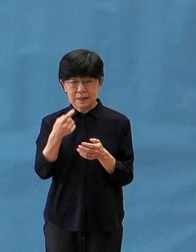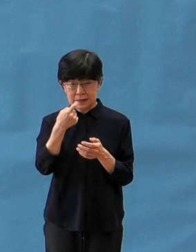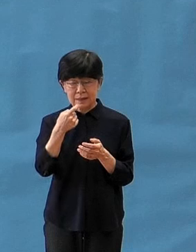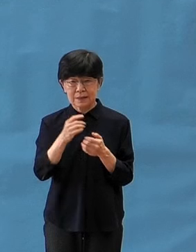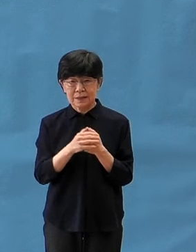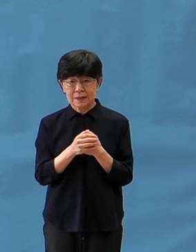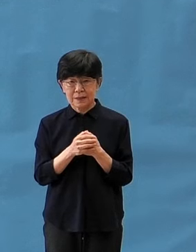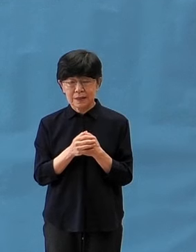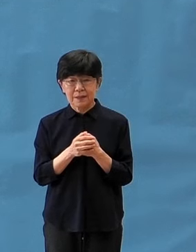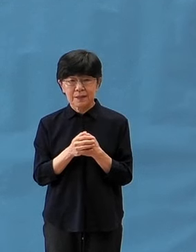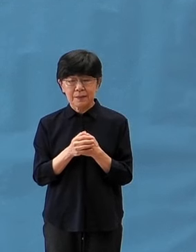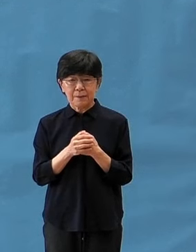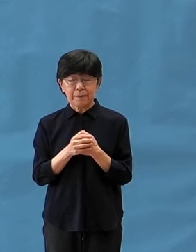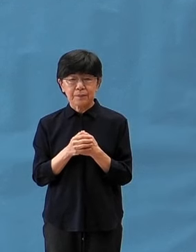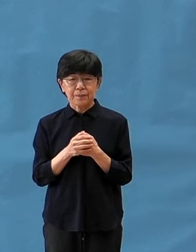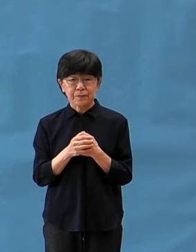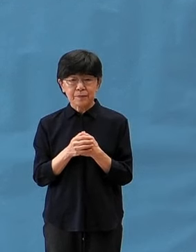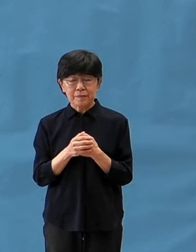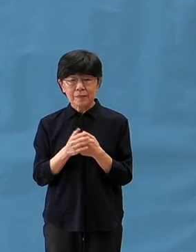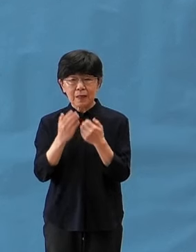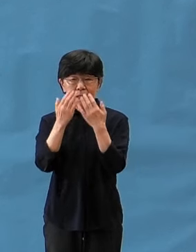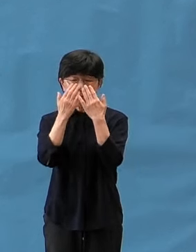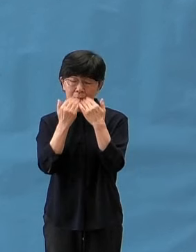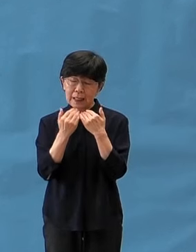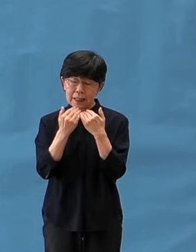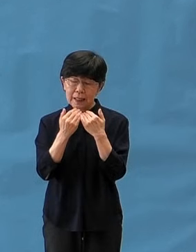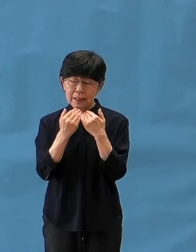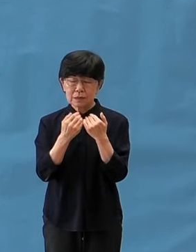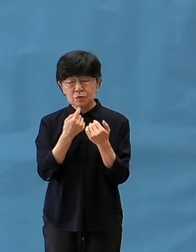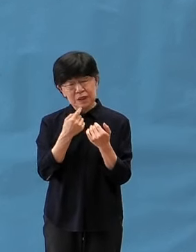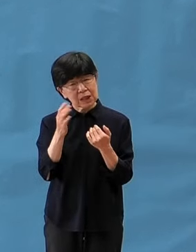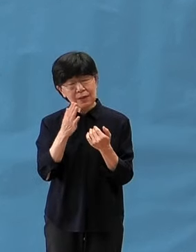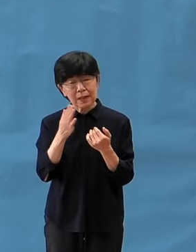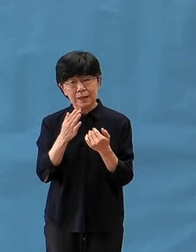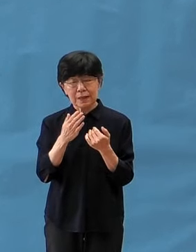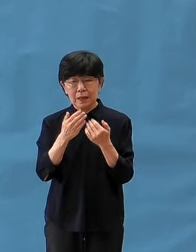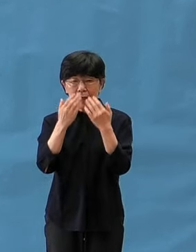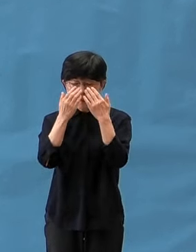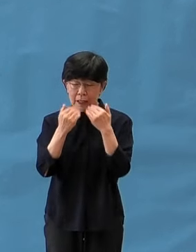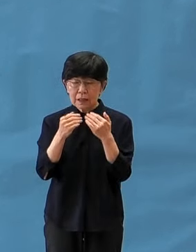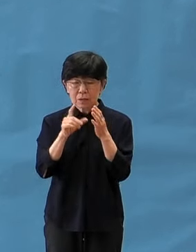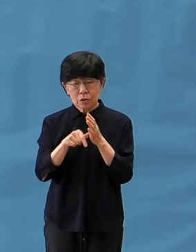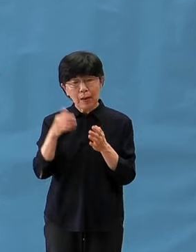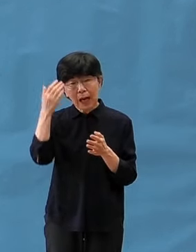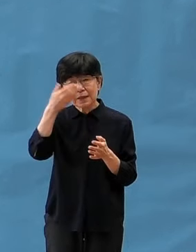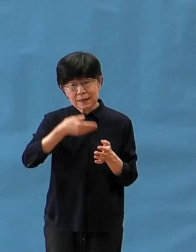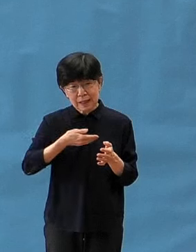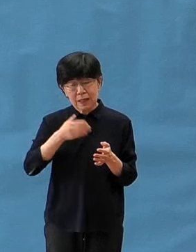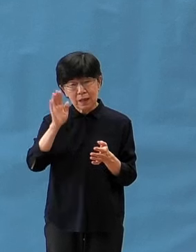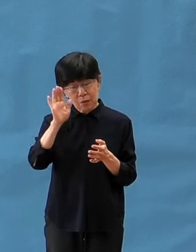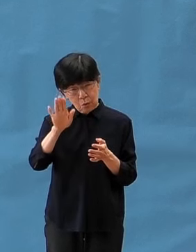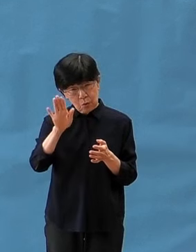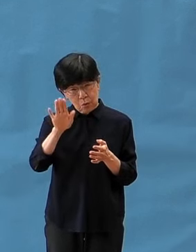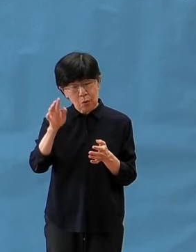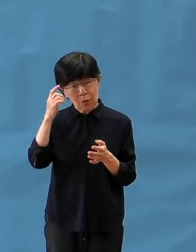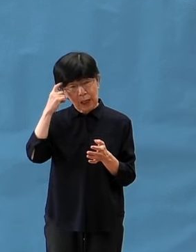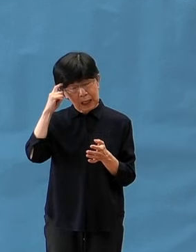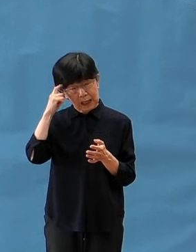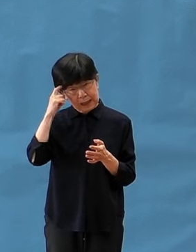負けに不思議な負けなしと、やっぱりうまくいかなかったところは反省をして、まあ、今後に生かしていきたいと。やっ